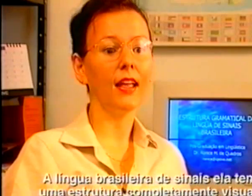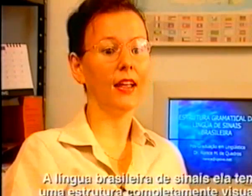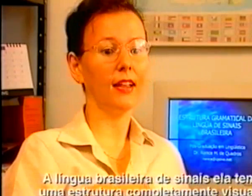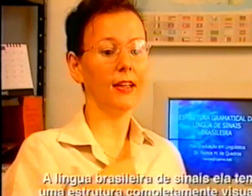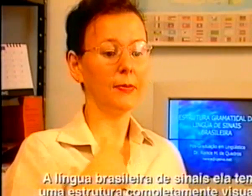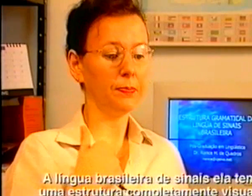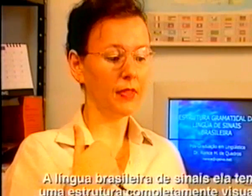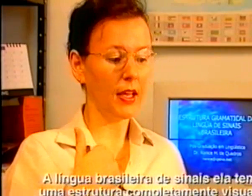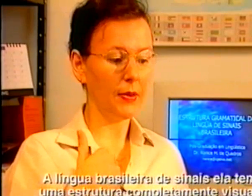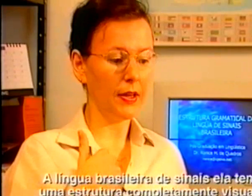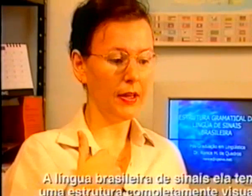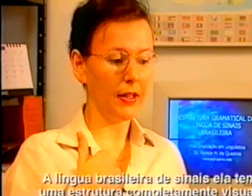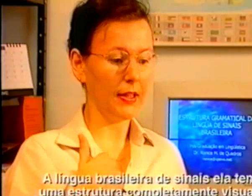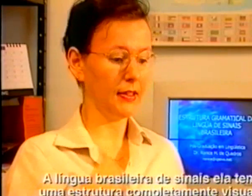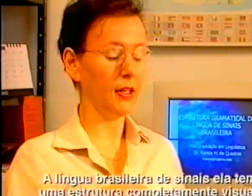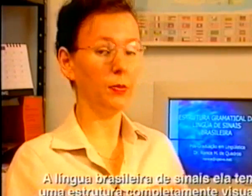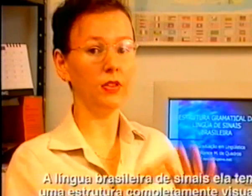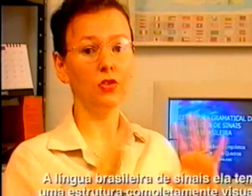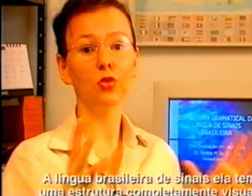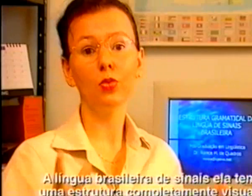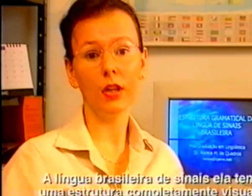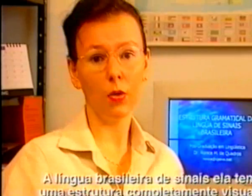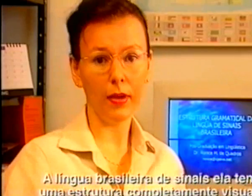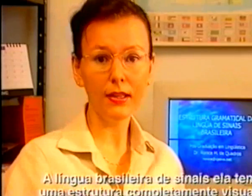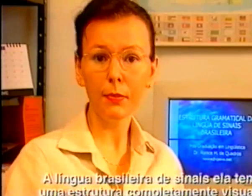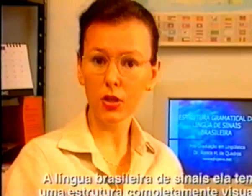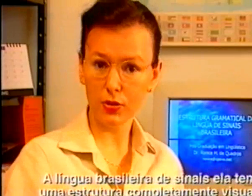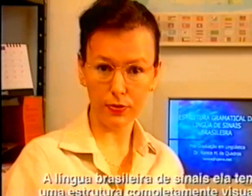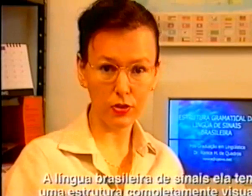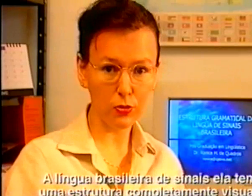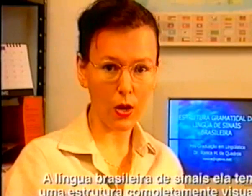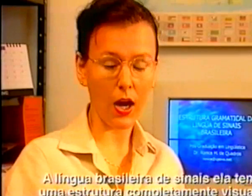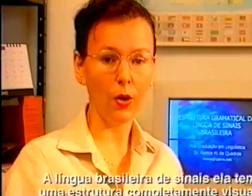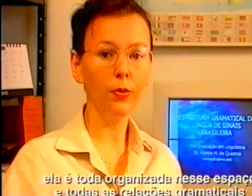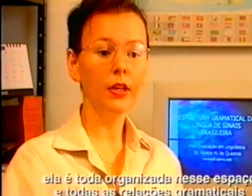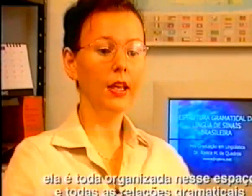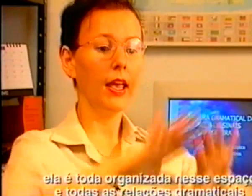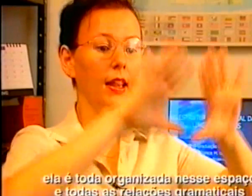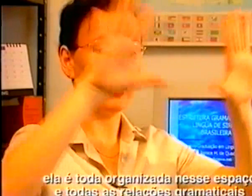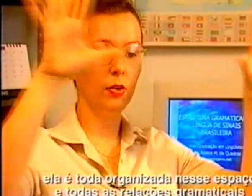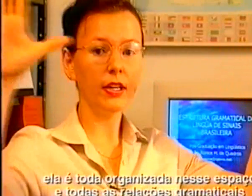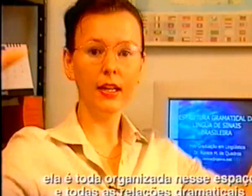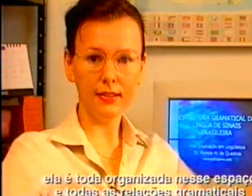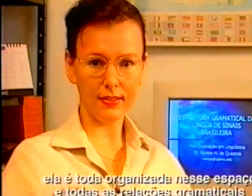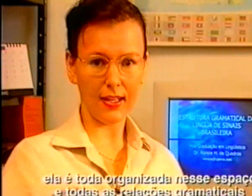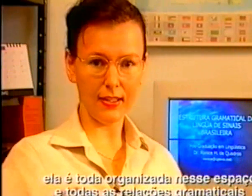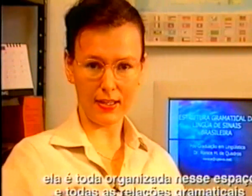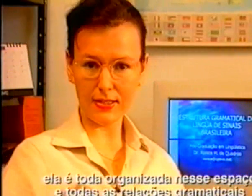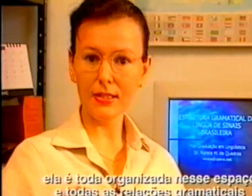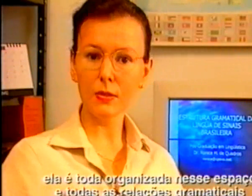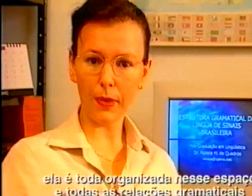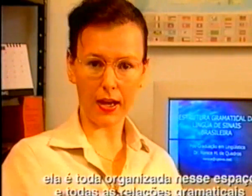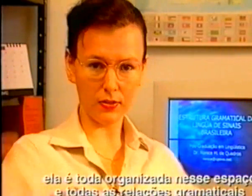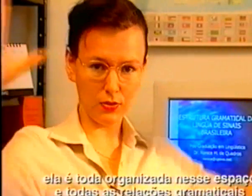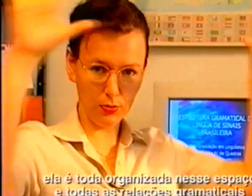brasileira, ela tem uma estrutura completamente visual, ela é organizada nesse